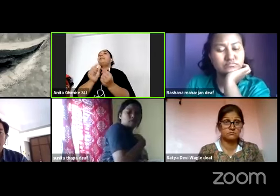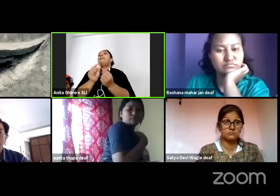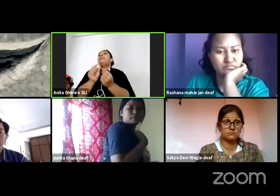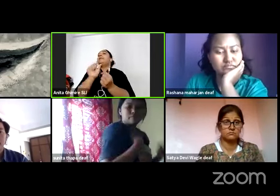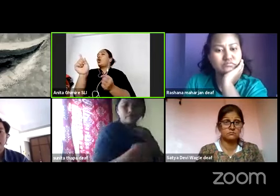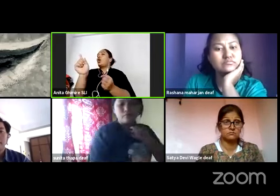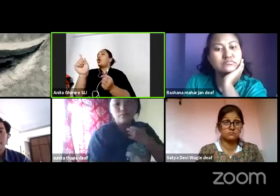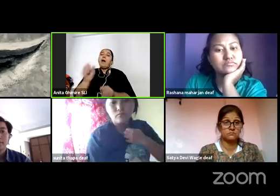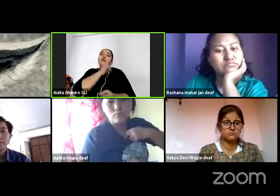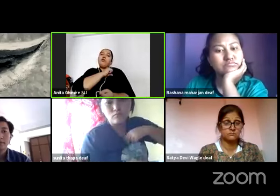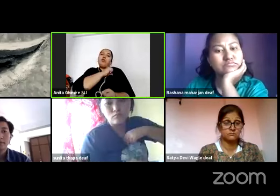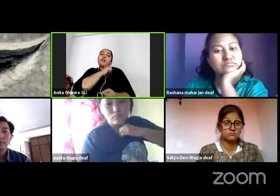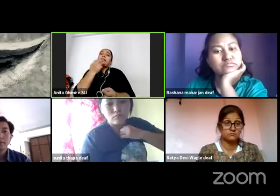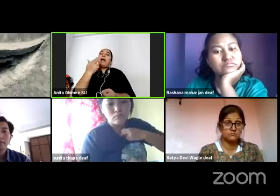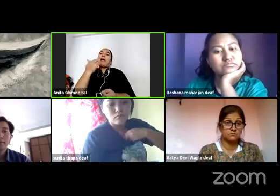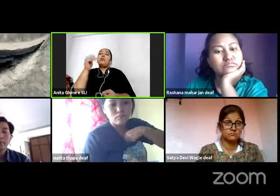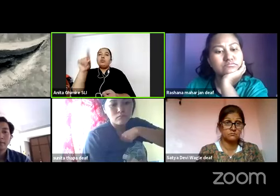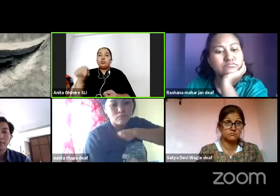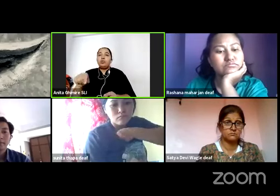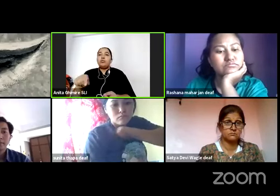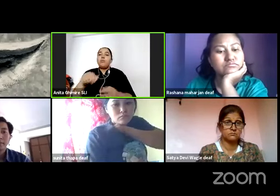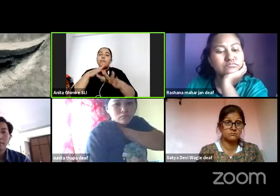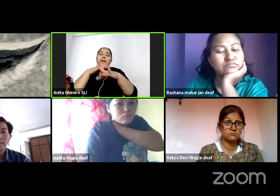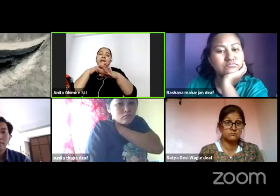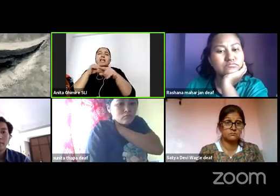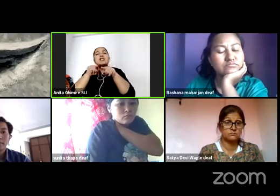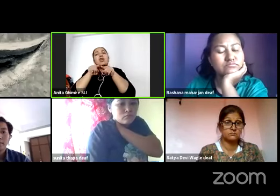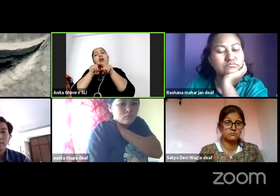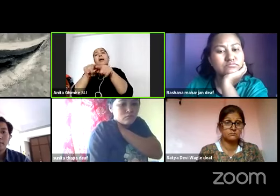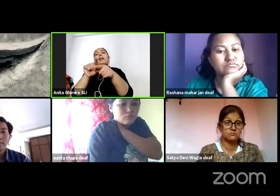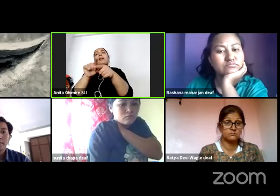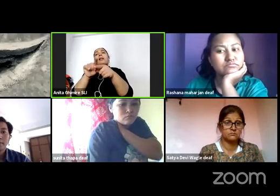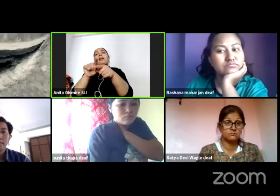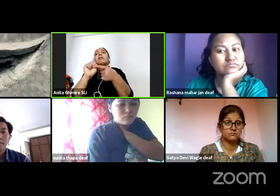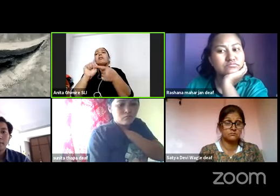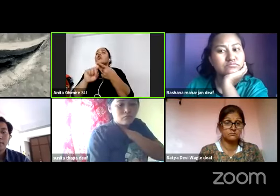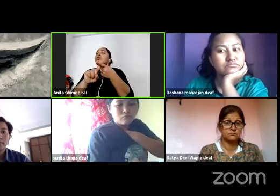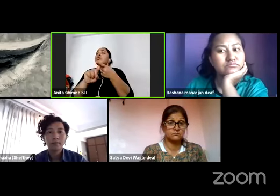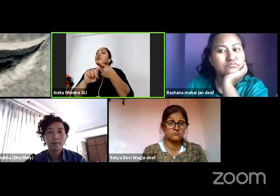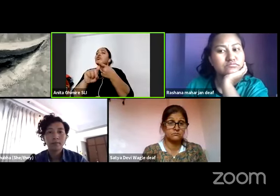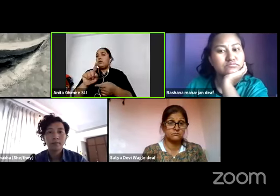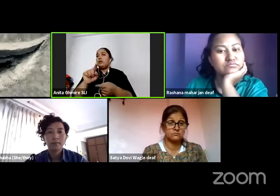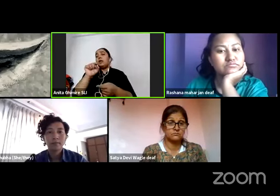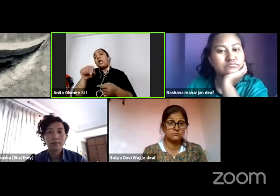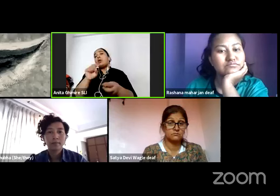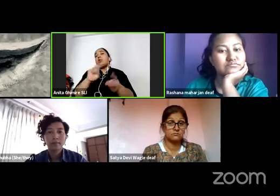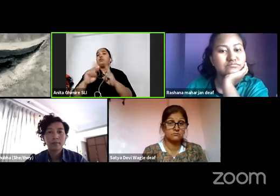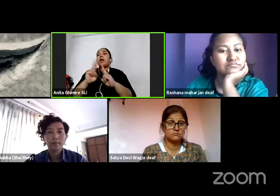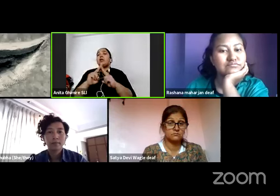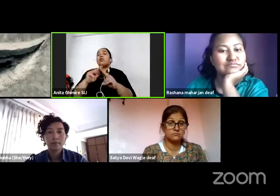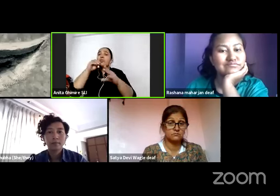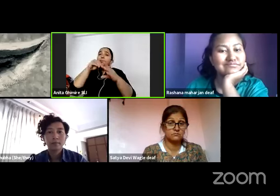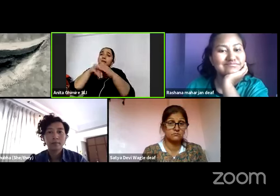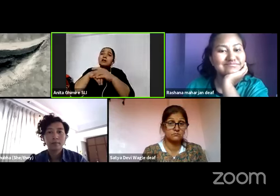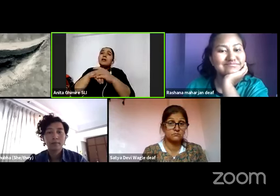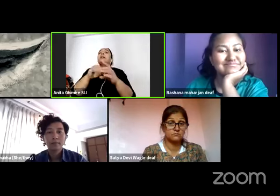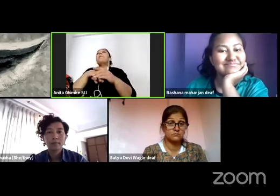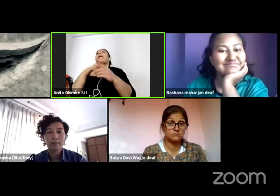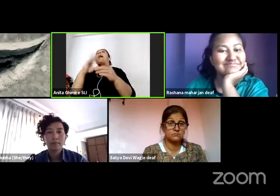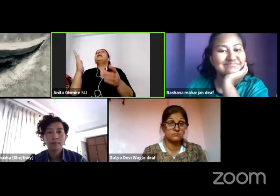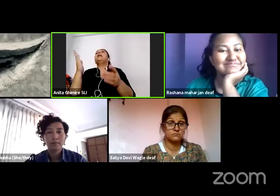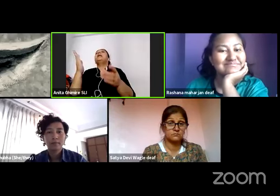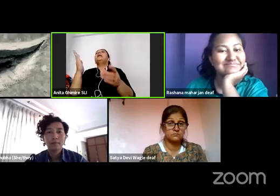म्यारिज र उसँग मात्रै डिफाइन भएको छ, निर्मलाजीले भनेको कुरा त्यही हो होइन, त्यो भित्रभन्दा बाहेक हामी बाहिर जानै सकेको छैनौँ भनेपछि अझै